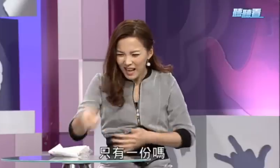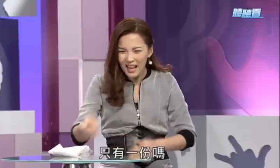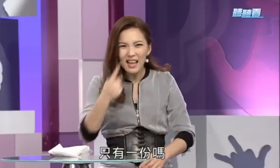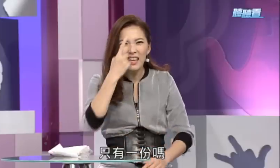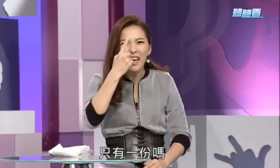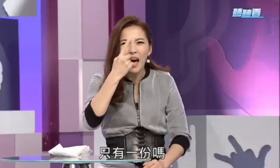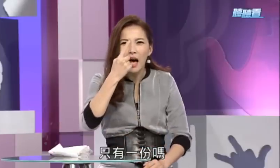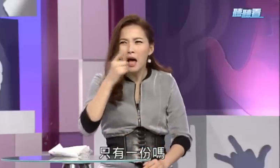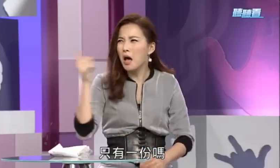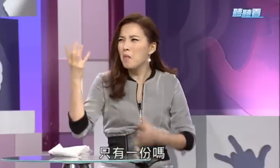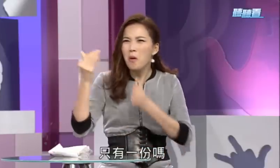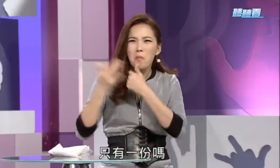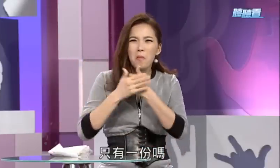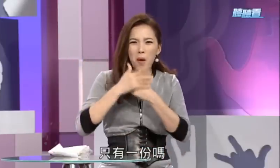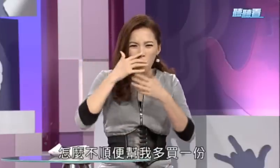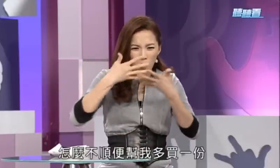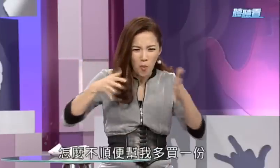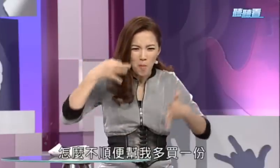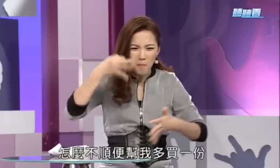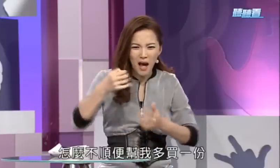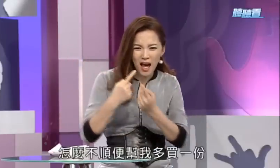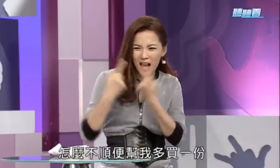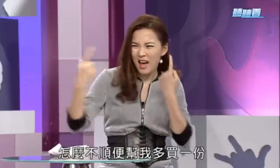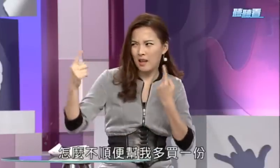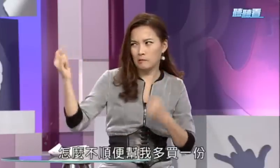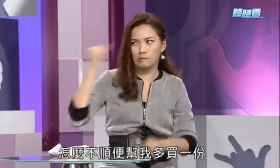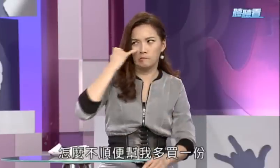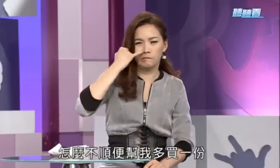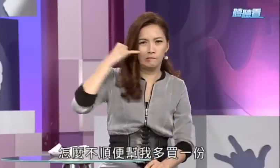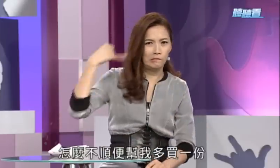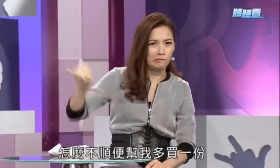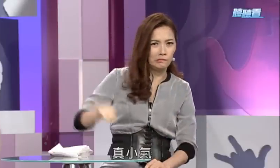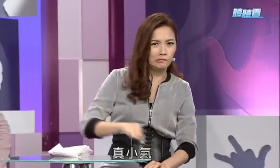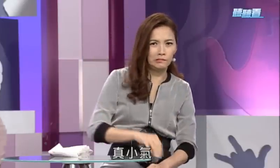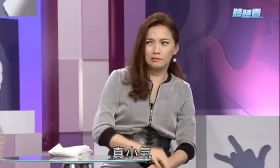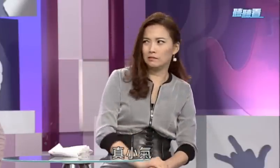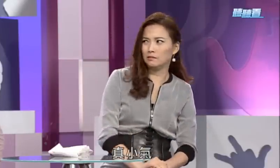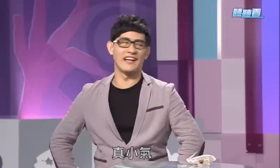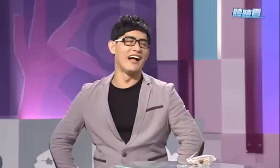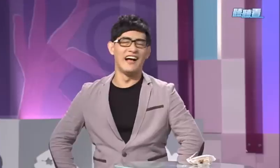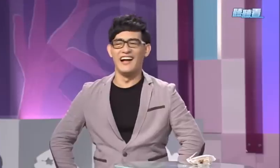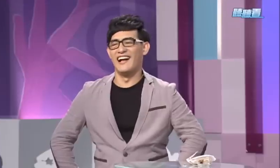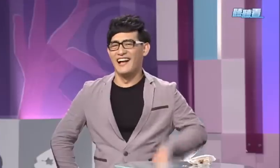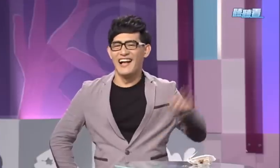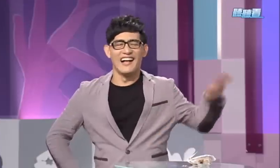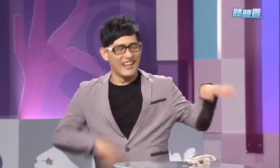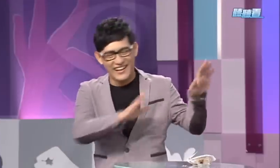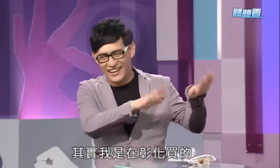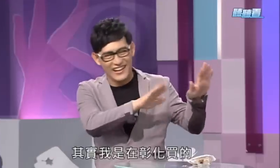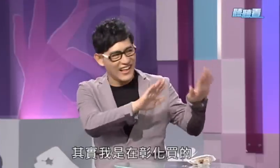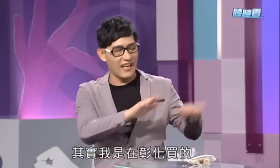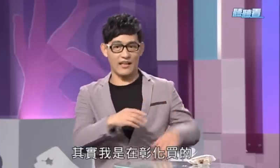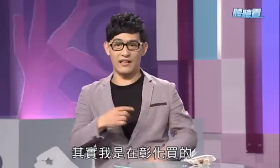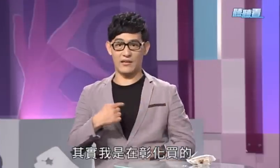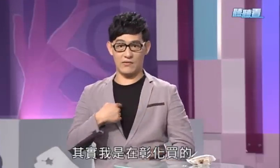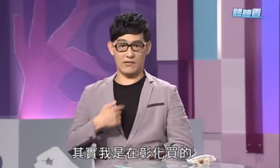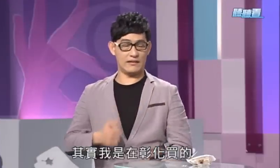只有一份吗？怎么不顺便帮我多买一份？真小气。 哎呀，其实啊，我是